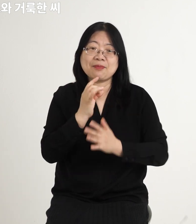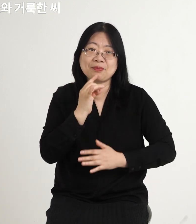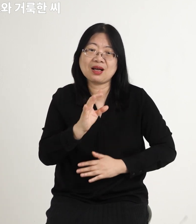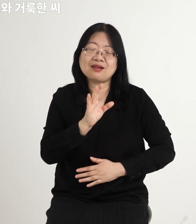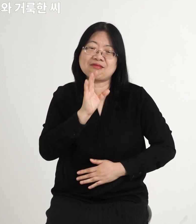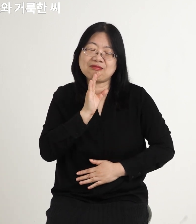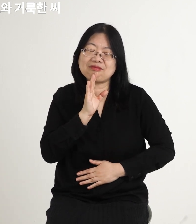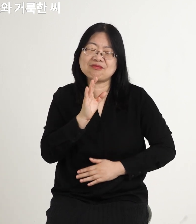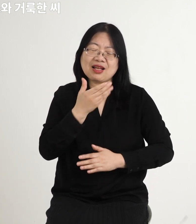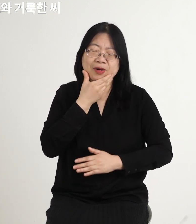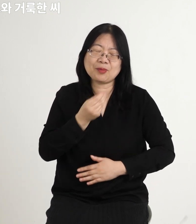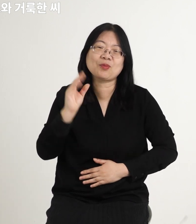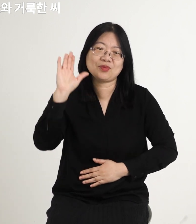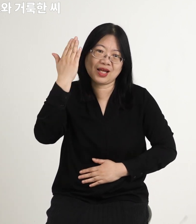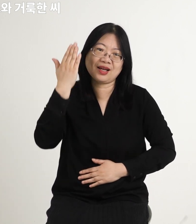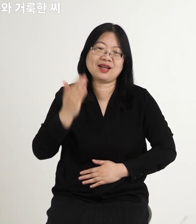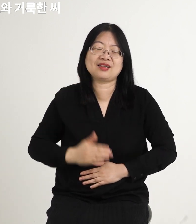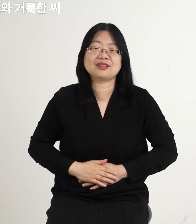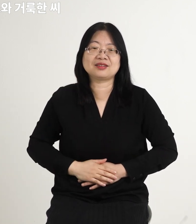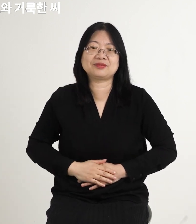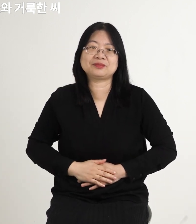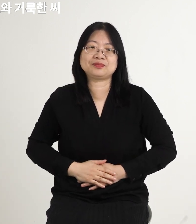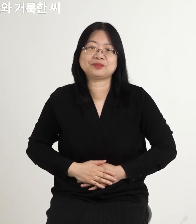그리스도밖에는 참된 행복이 없구나.